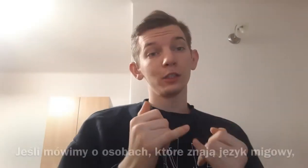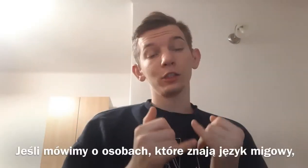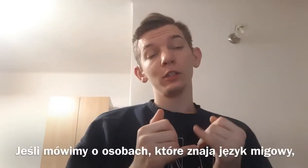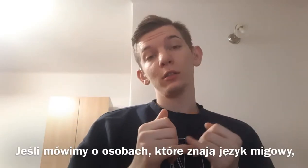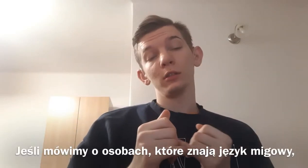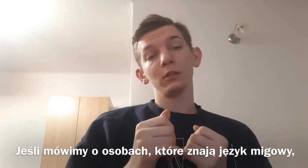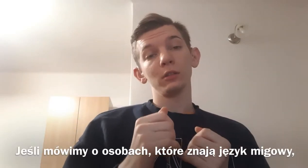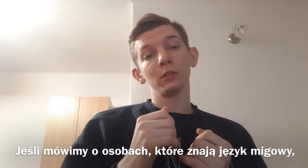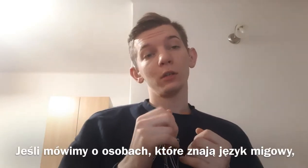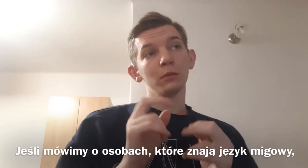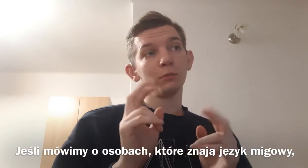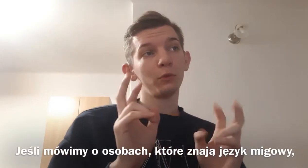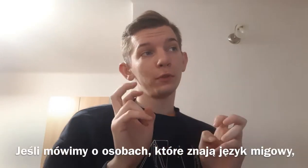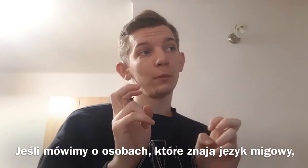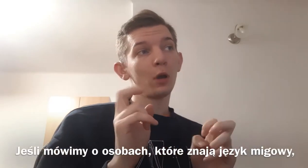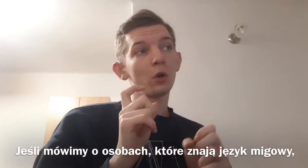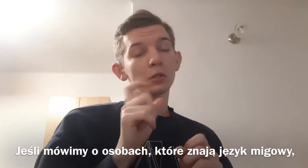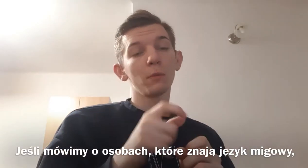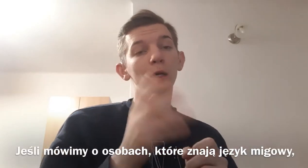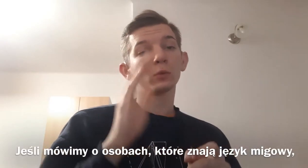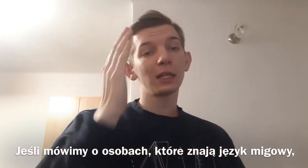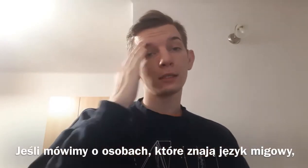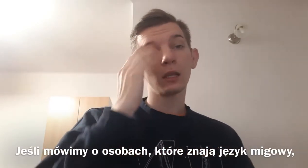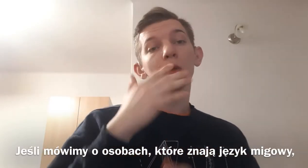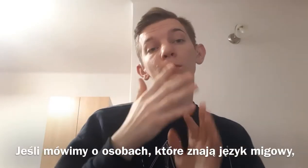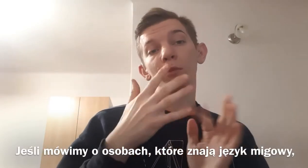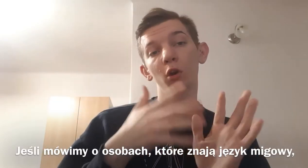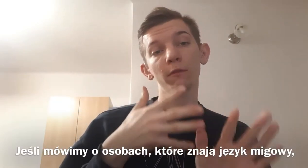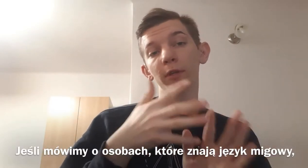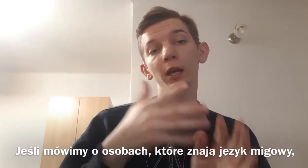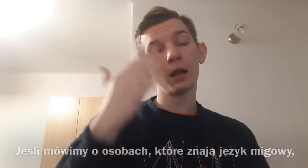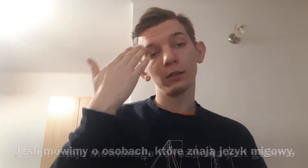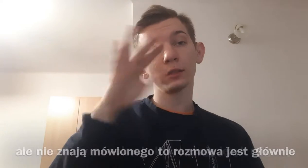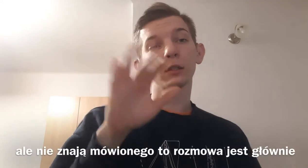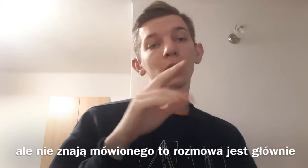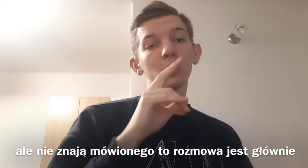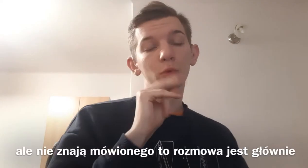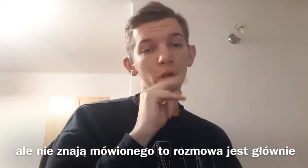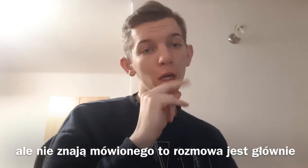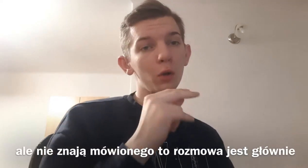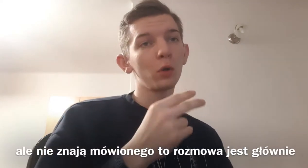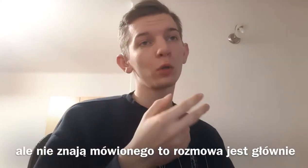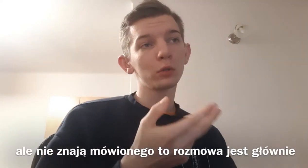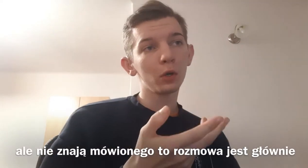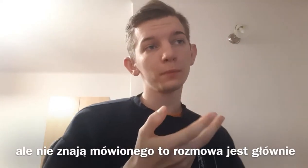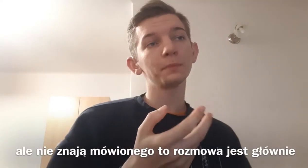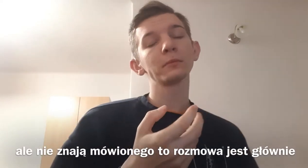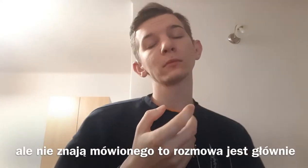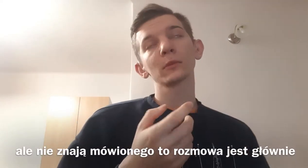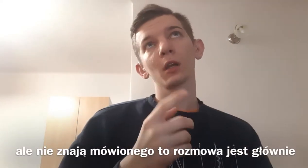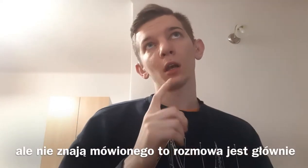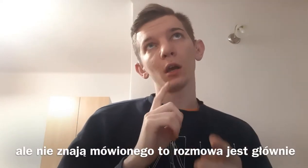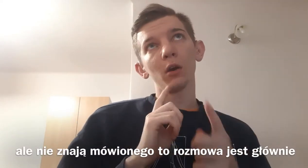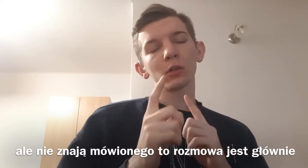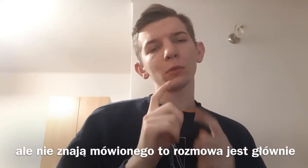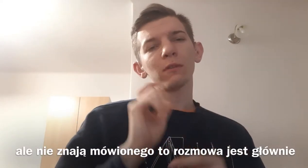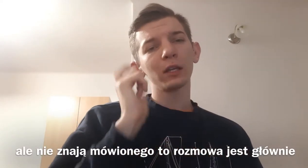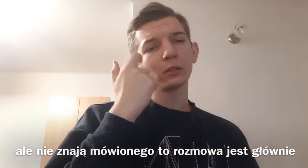Jeśli mówimy o osobach, które znają migowy, ale nie znają mówionego, no to rozmowa jest